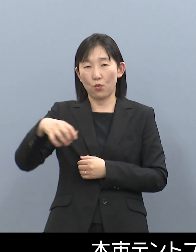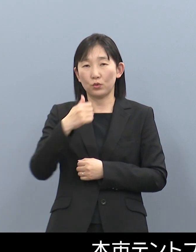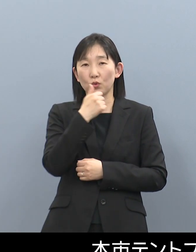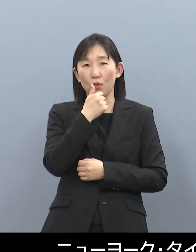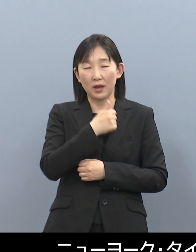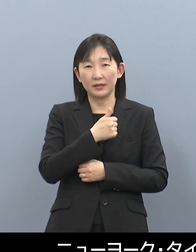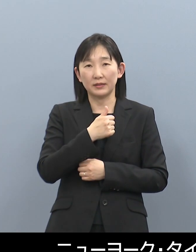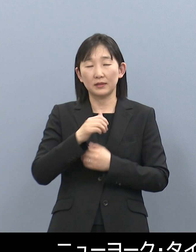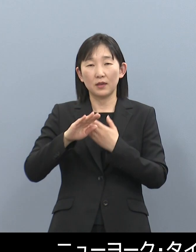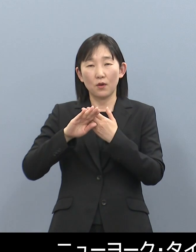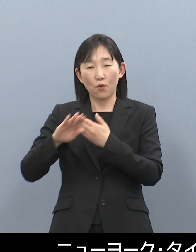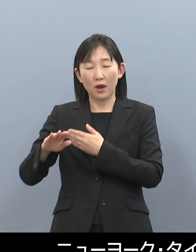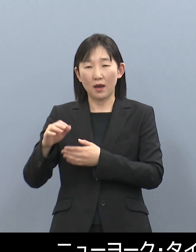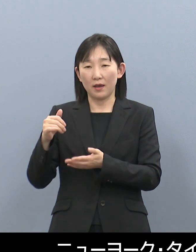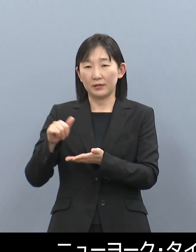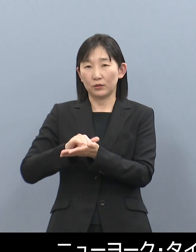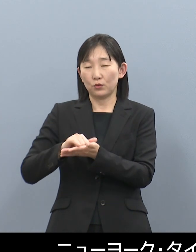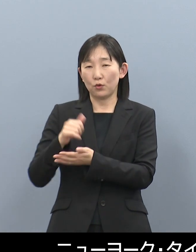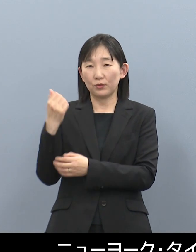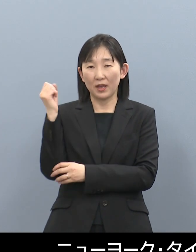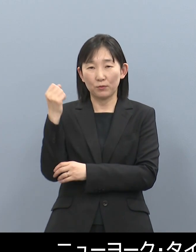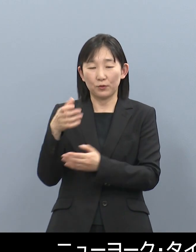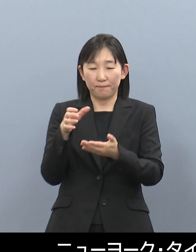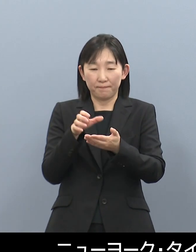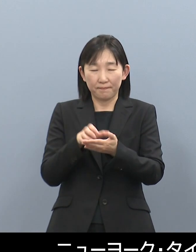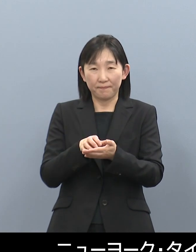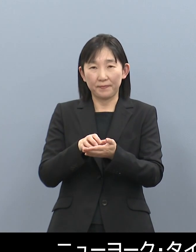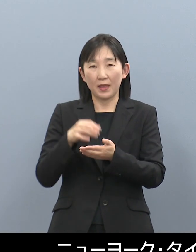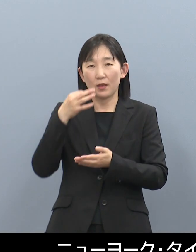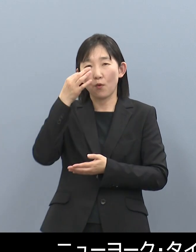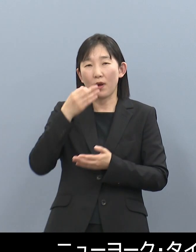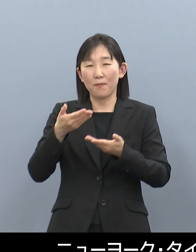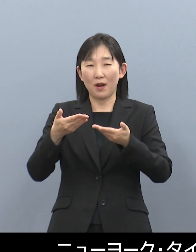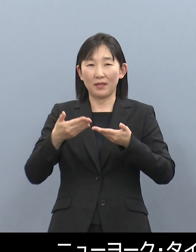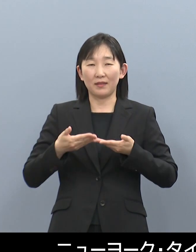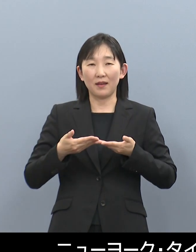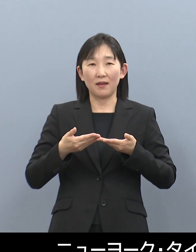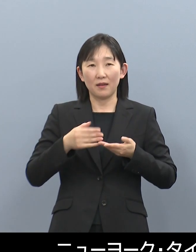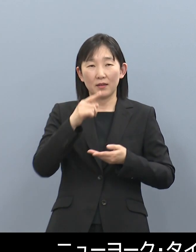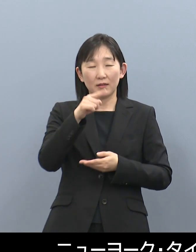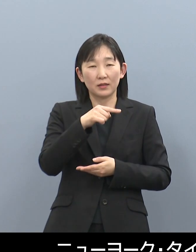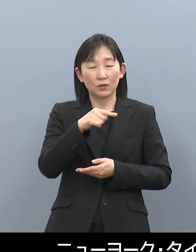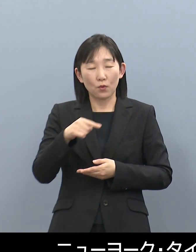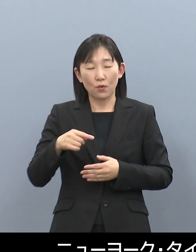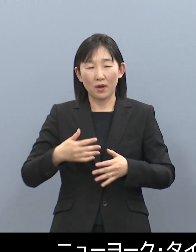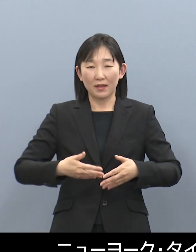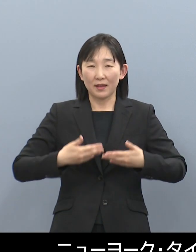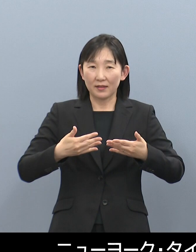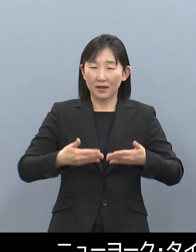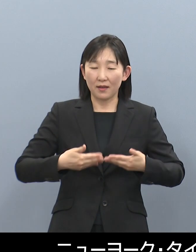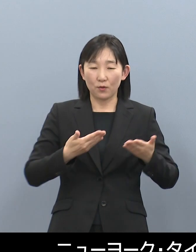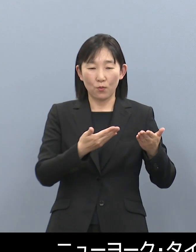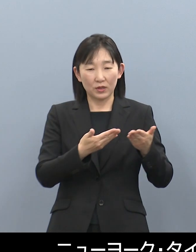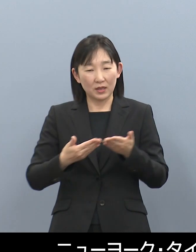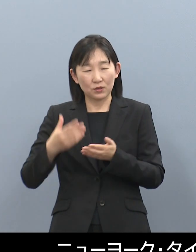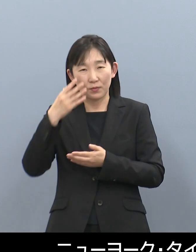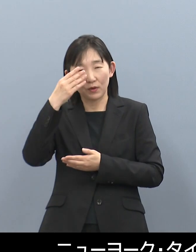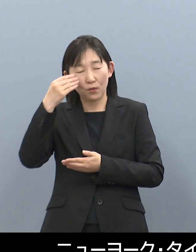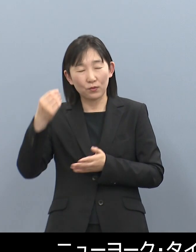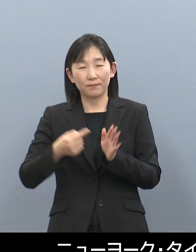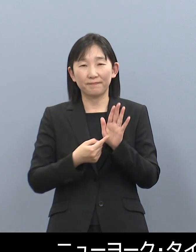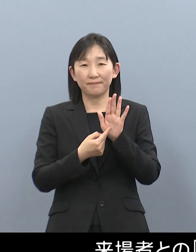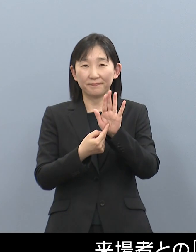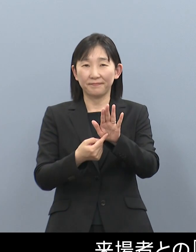めニューヨークタイムズ紙で高く評価をいただいた人の温かみ、おもてなしの魅力を表現する